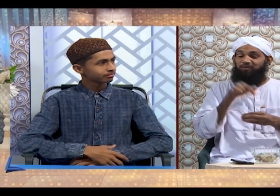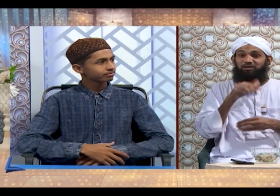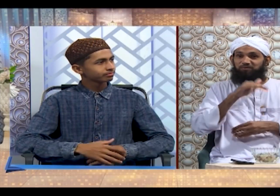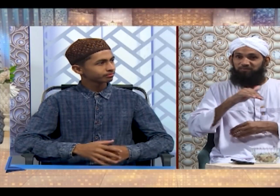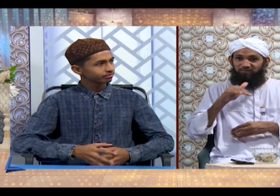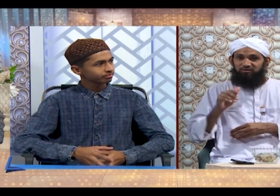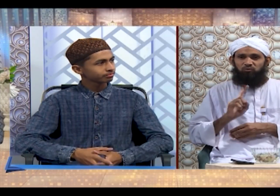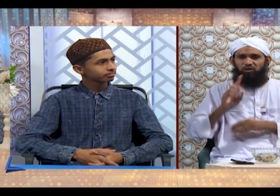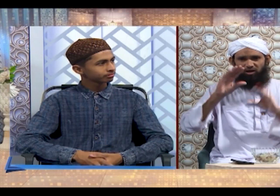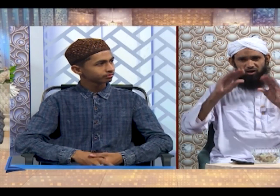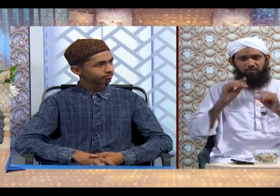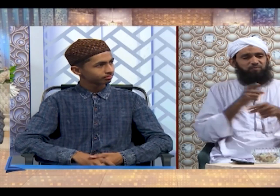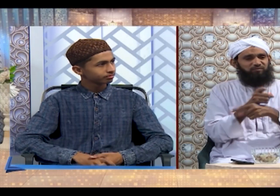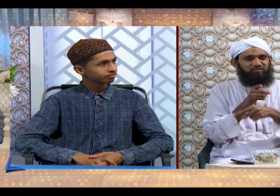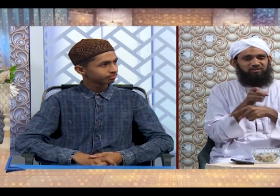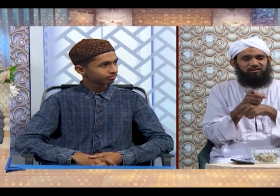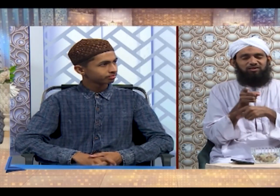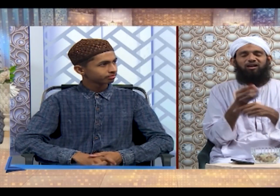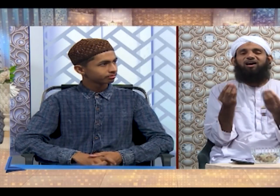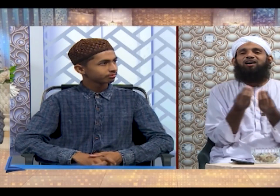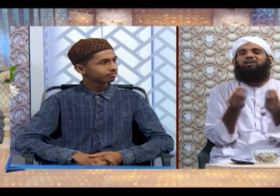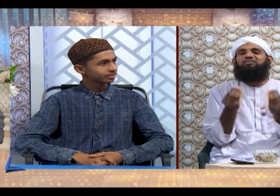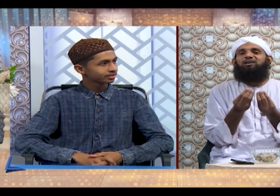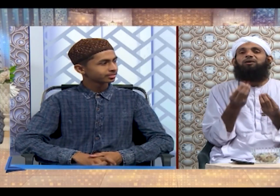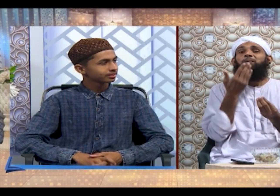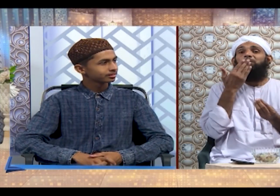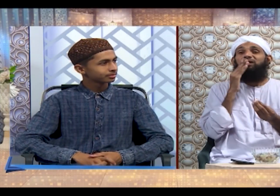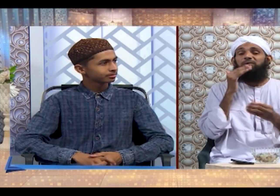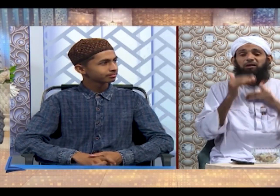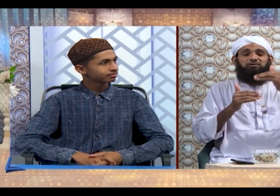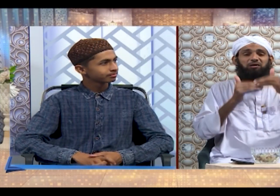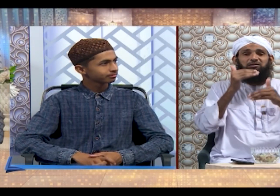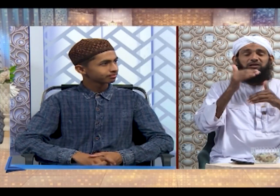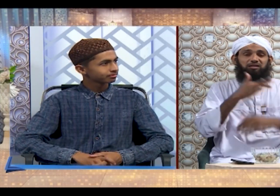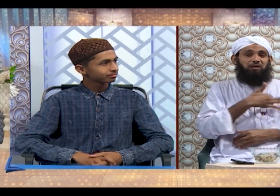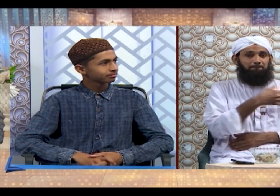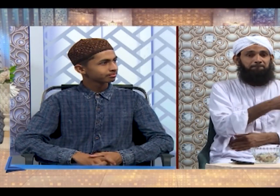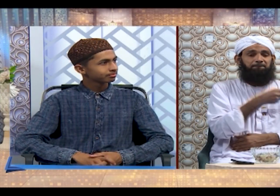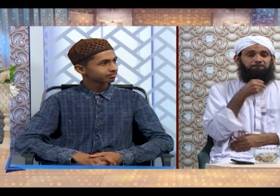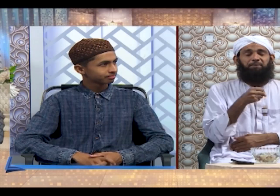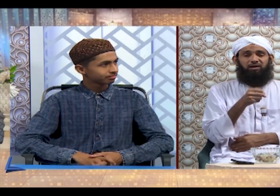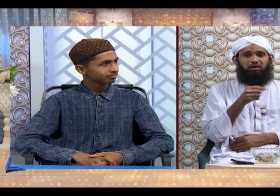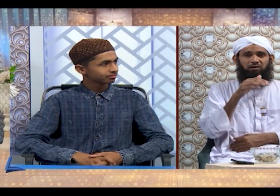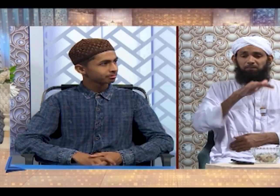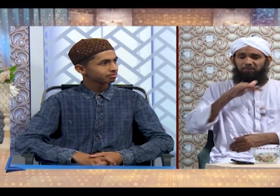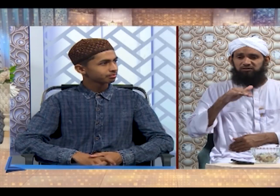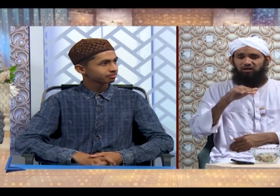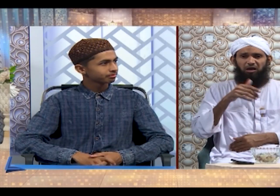کو بہتر بنانے کے لیے بنیاد کی حیثیت رکھتے ہیں۔ بچہ جو اچھی بری بات چھوٹی عمر میں سیکھتا ہے،